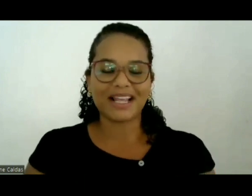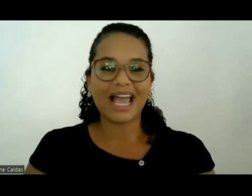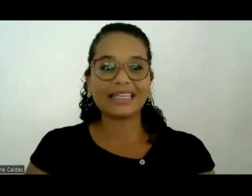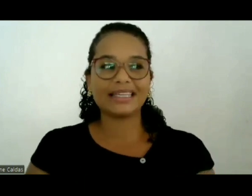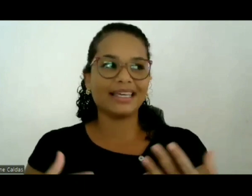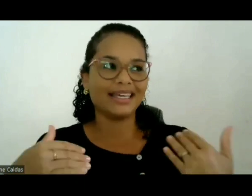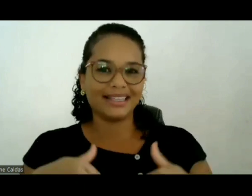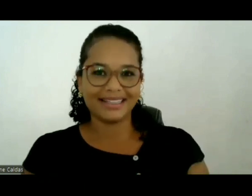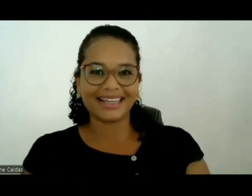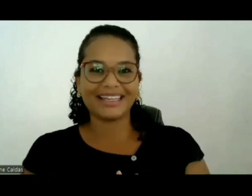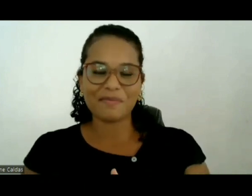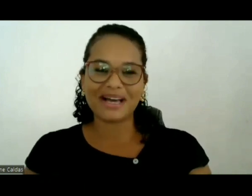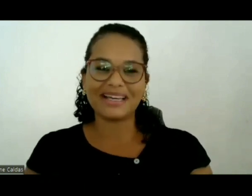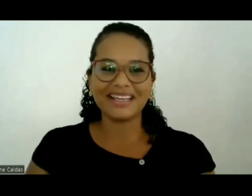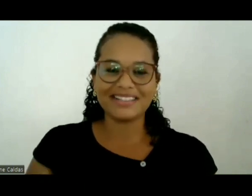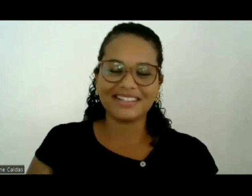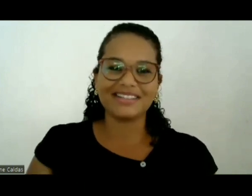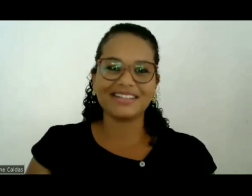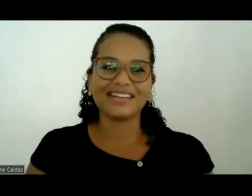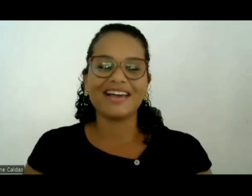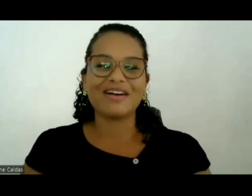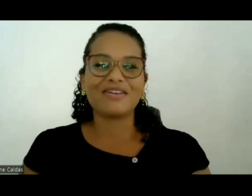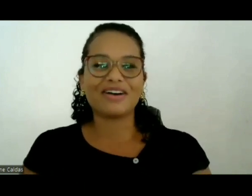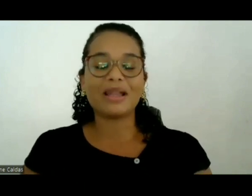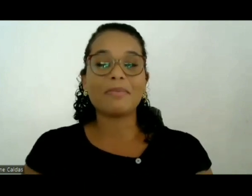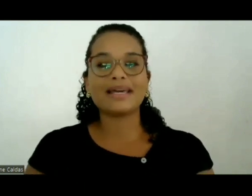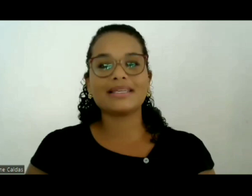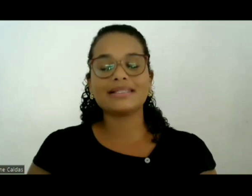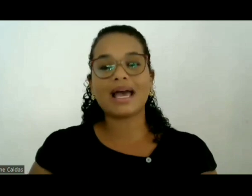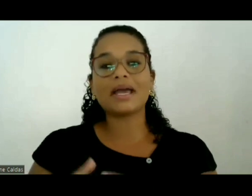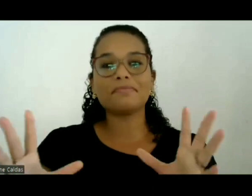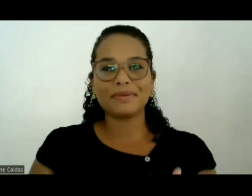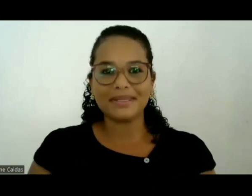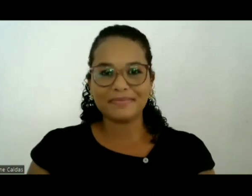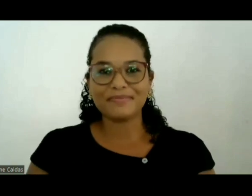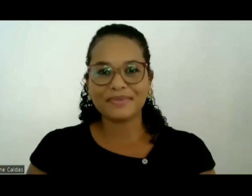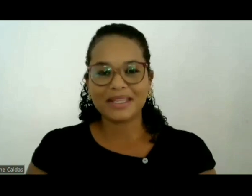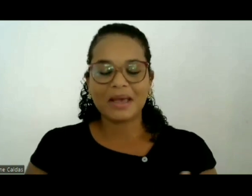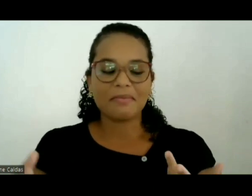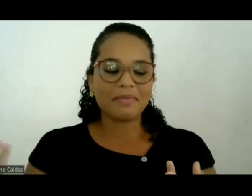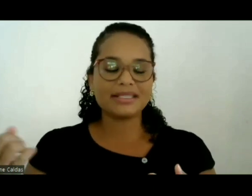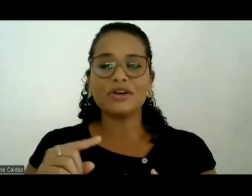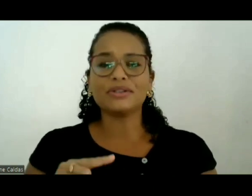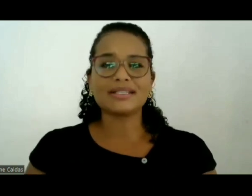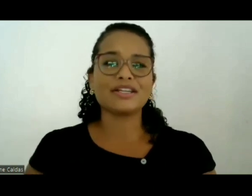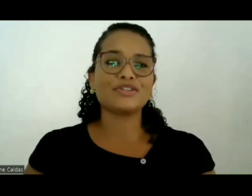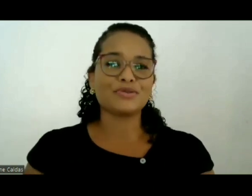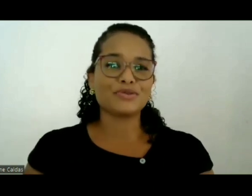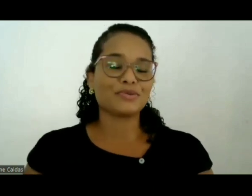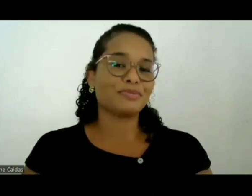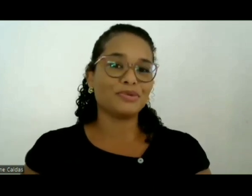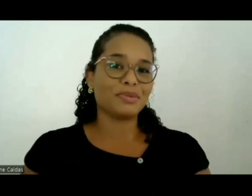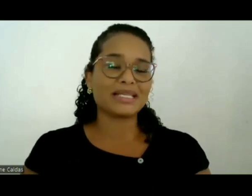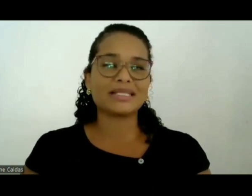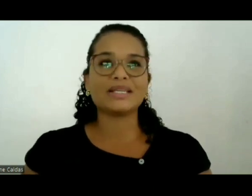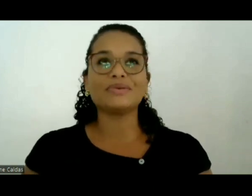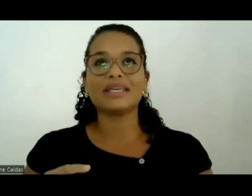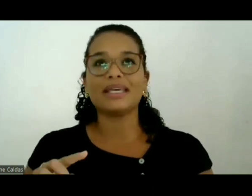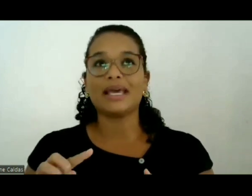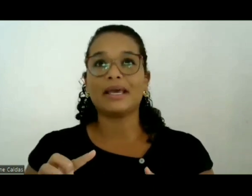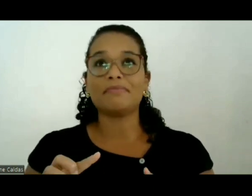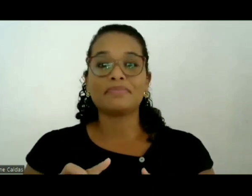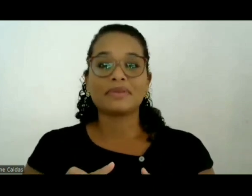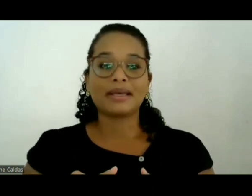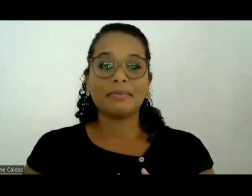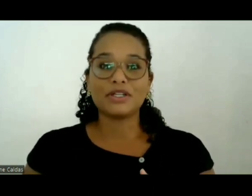macaxeira. Aqui na Bahia, a gente fala mais aipim, mas tem outras regiões do Brasil